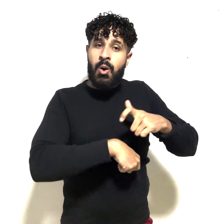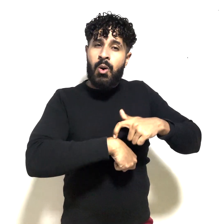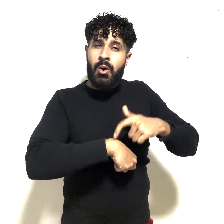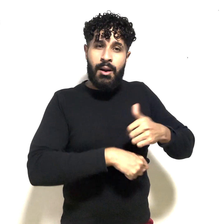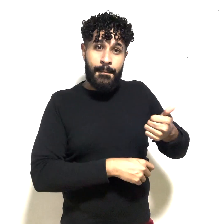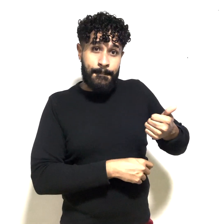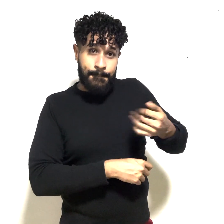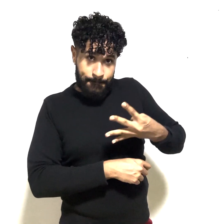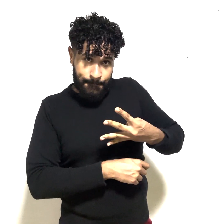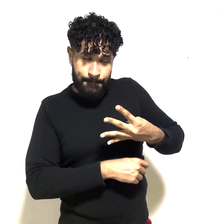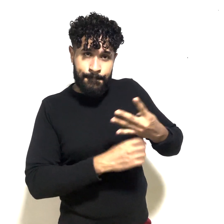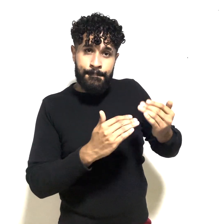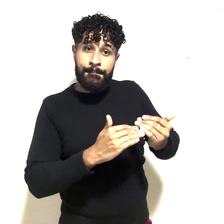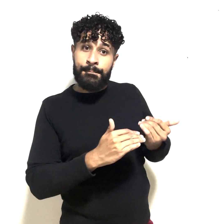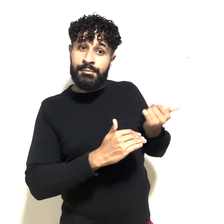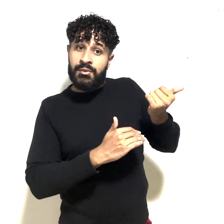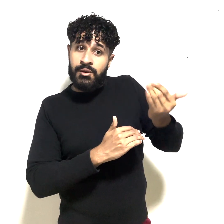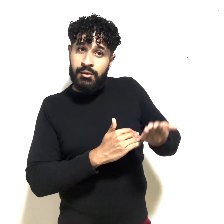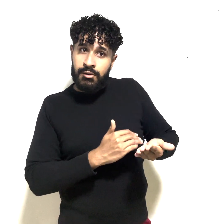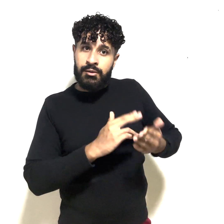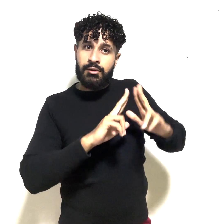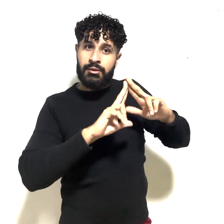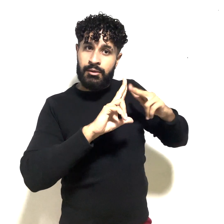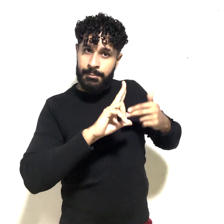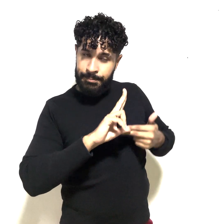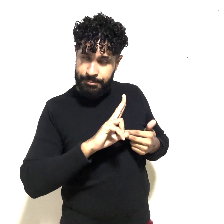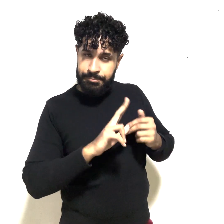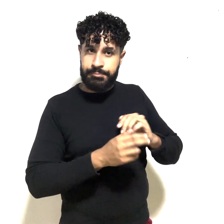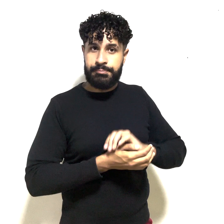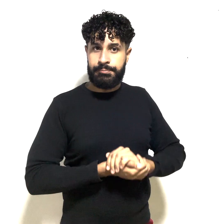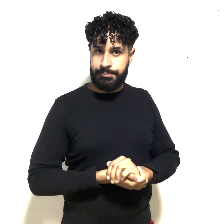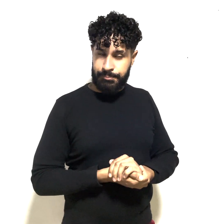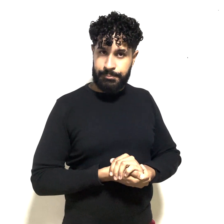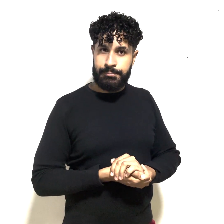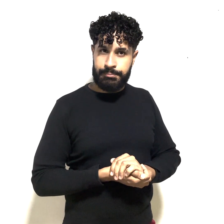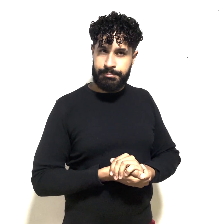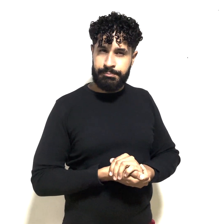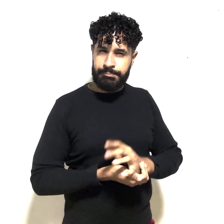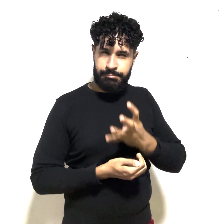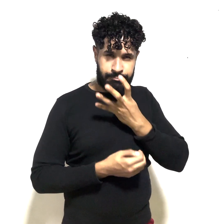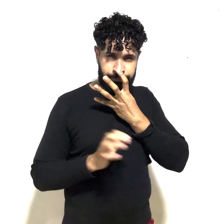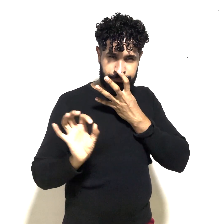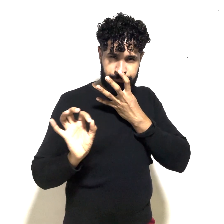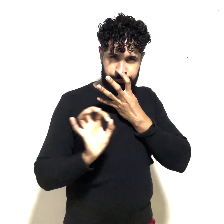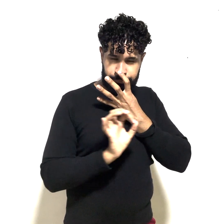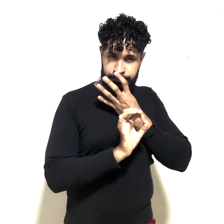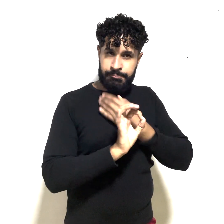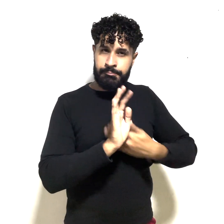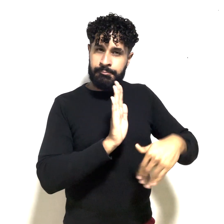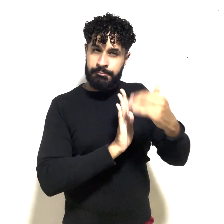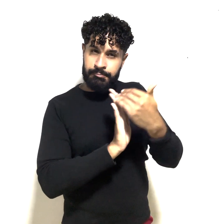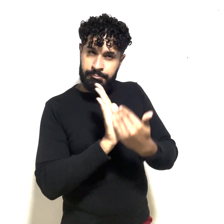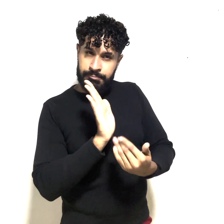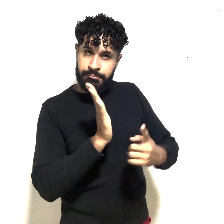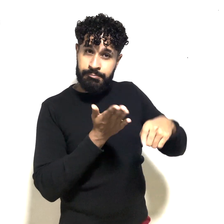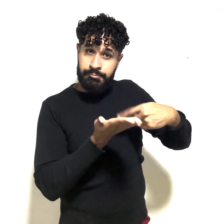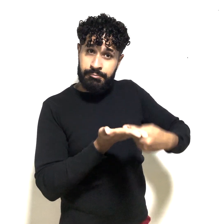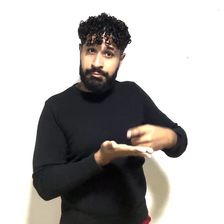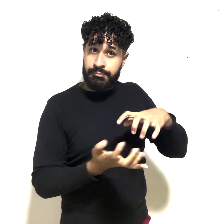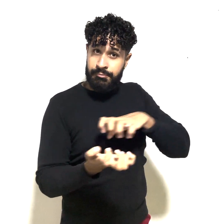hor em frente à casa Legislativa veja os itens do acordo de greve de